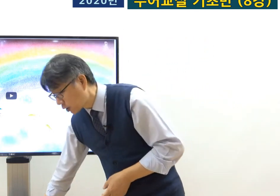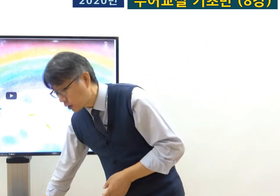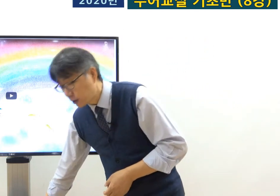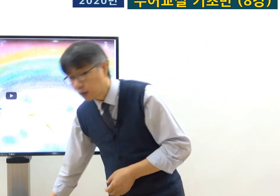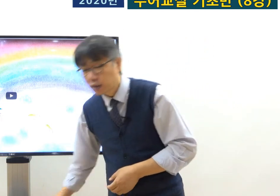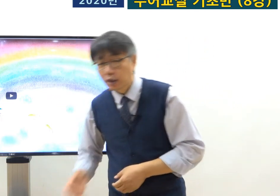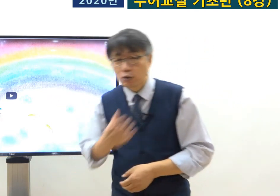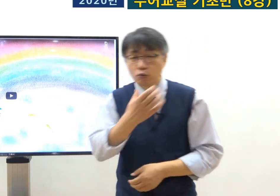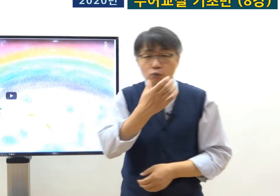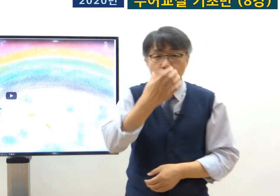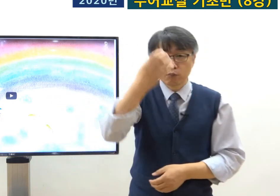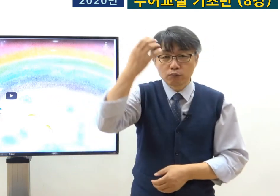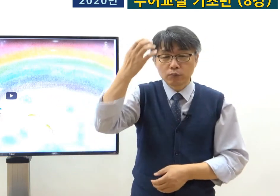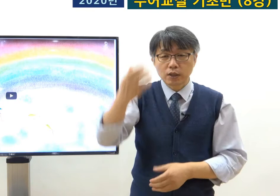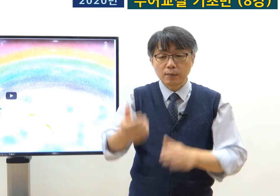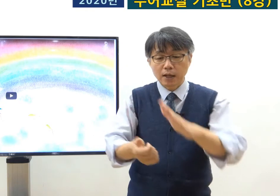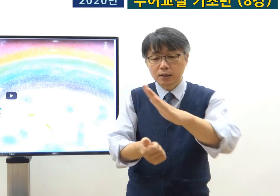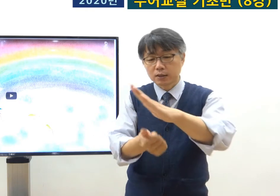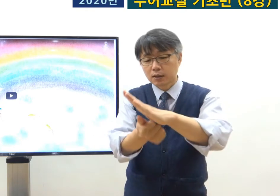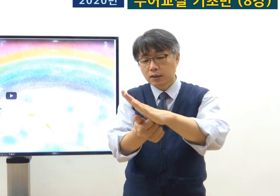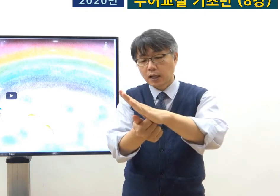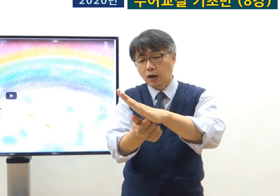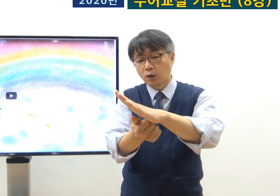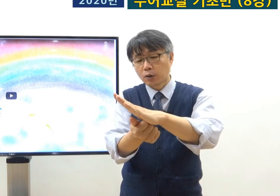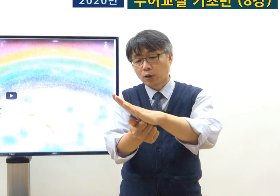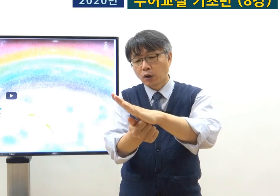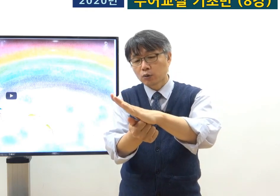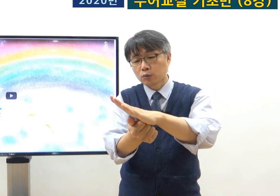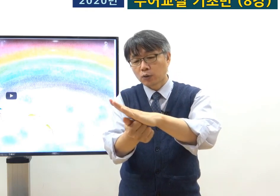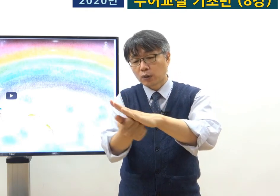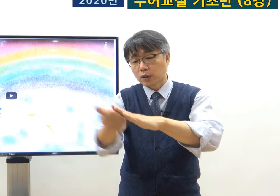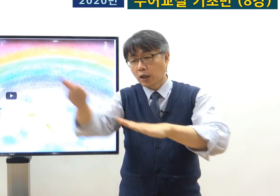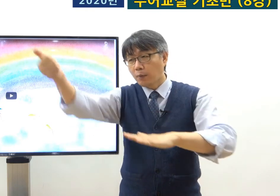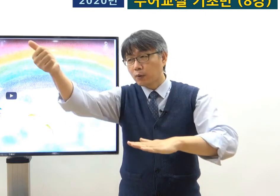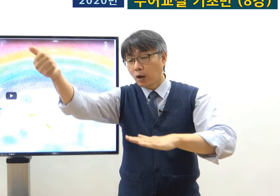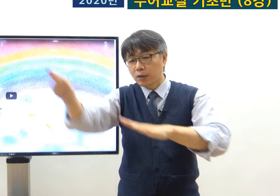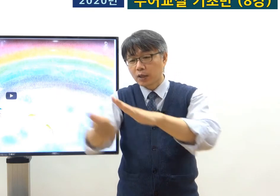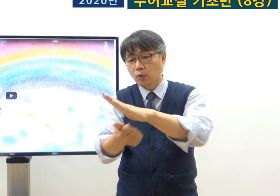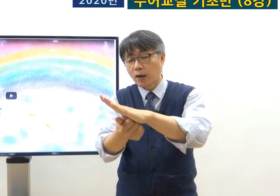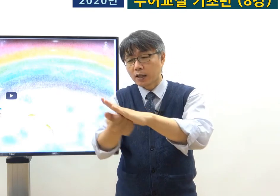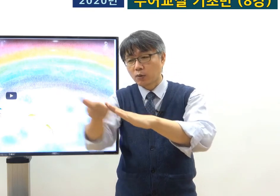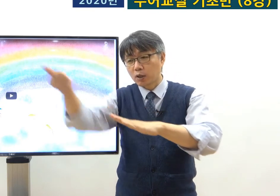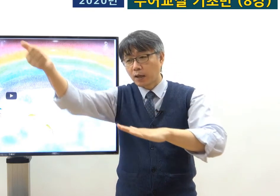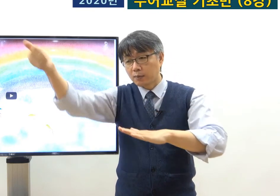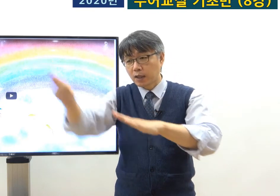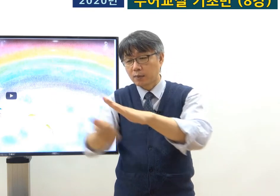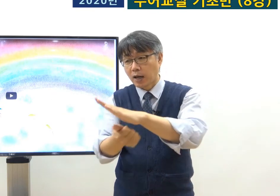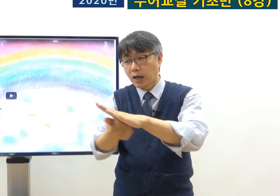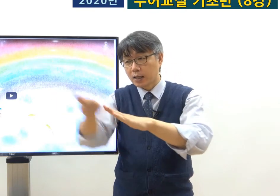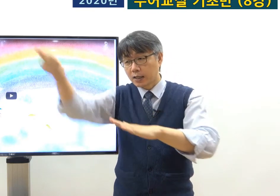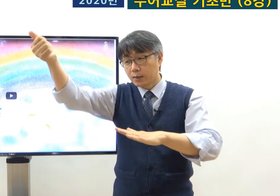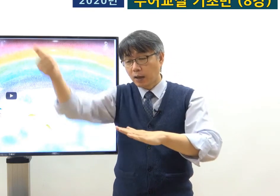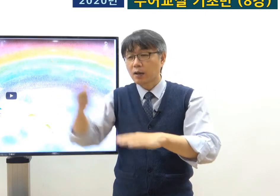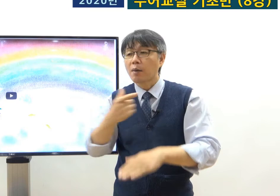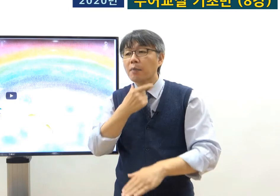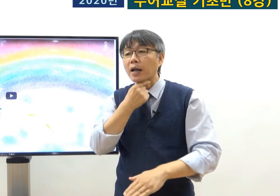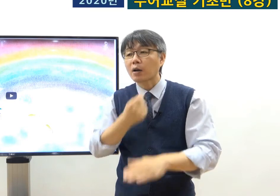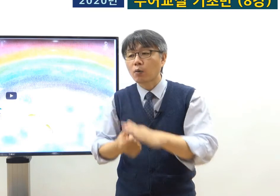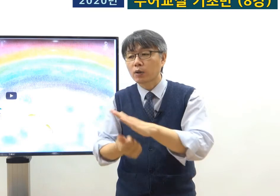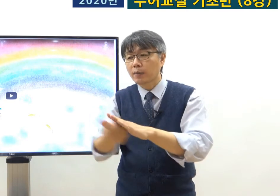표현들 이제 꿈, 희망은 자 어두운 것에서 이렇게 앞으로 나오면 이게 소망이고 희망입니다. 희망, 바라고 희망